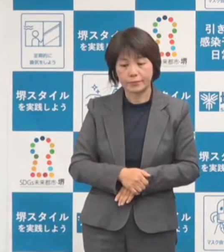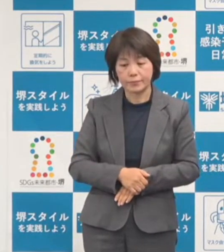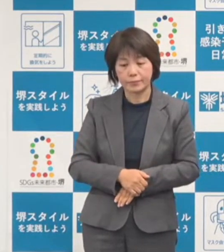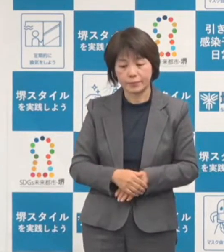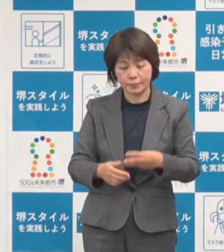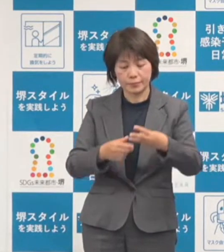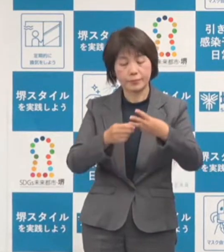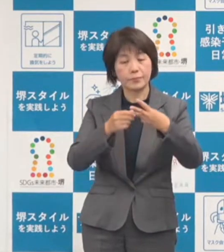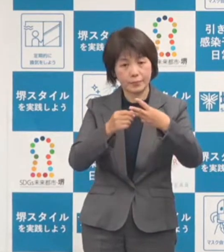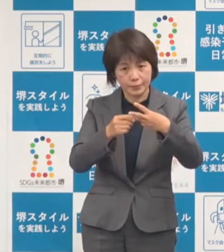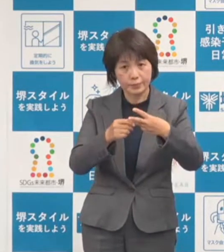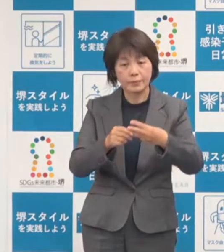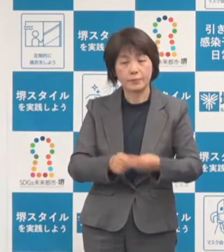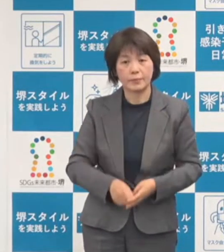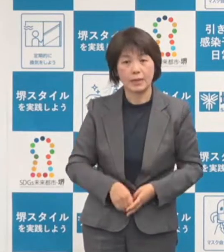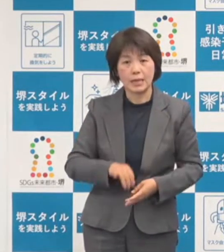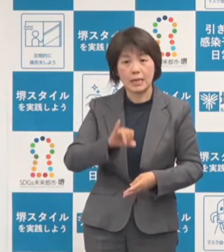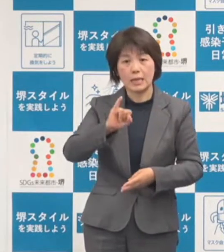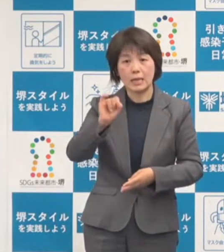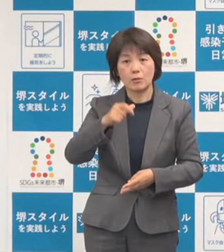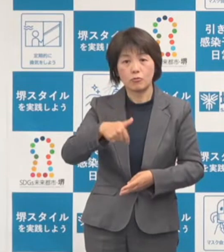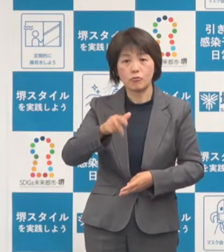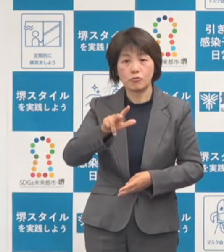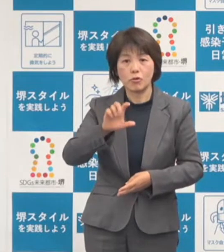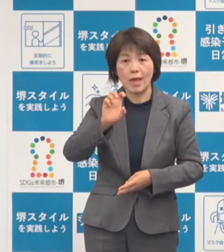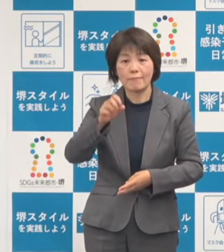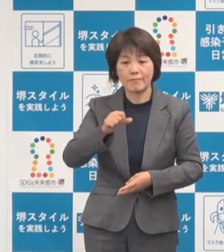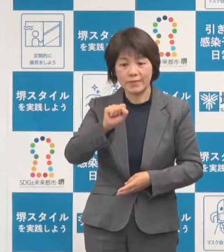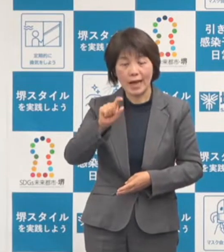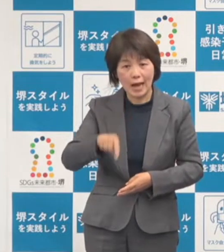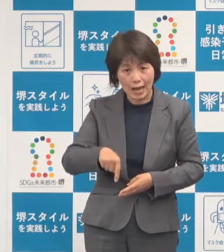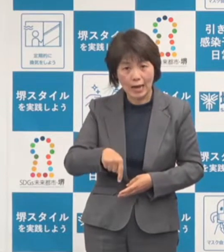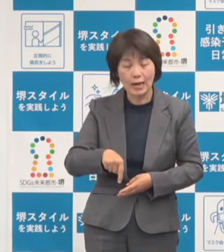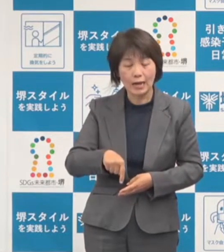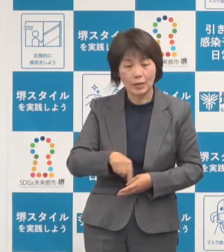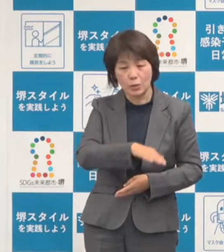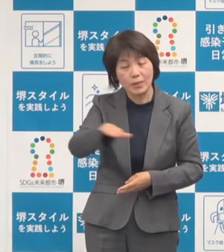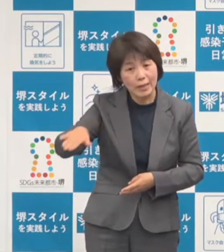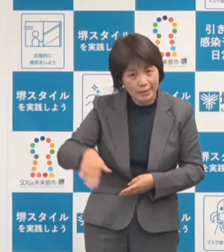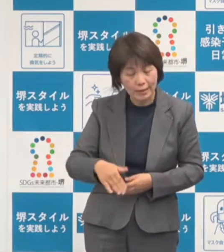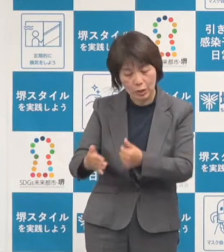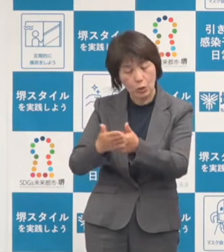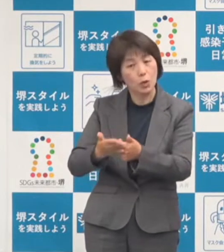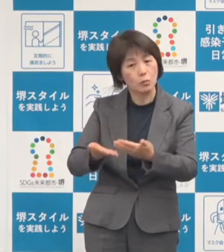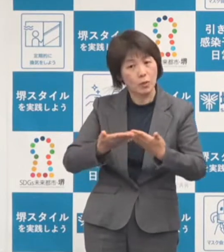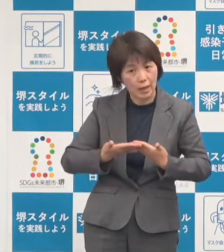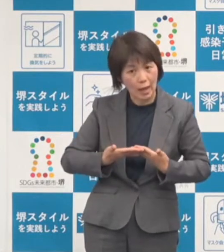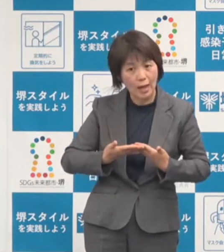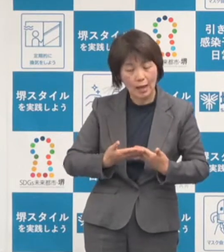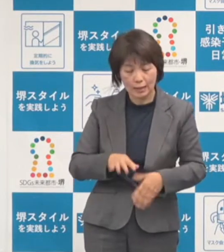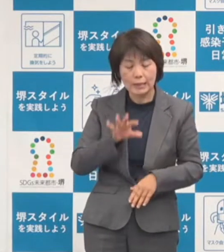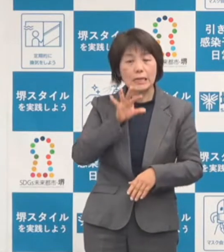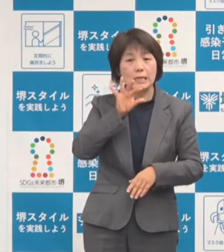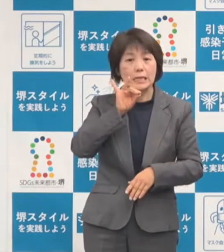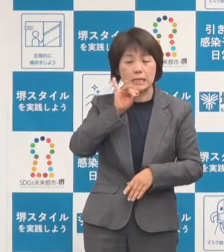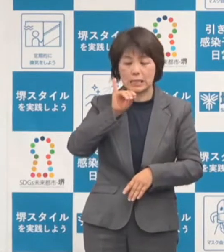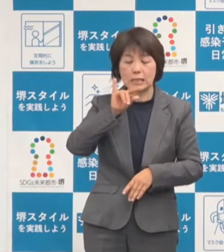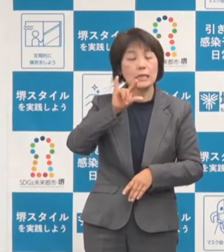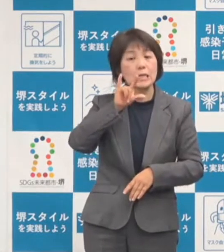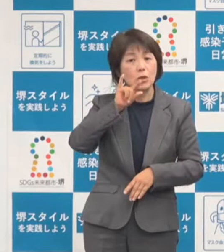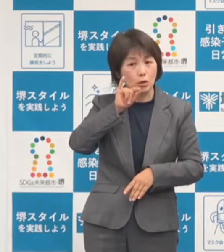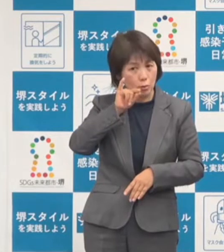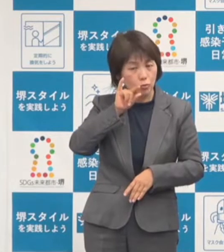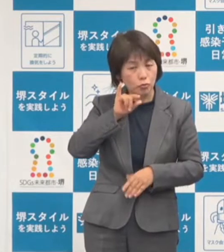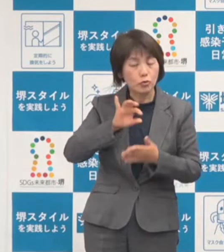目、インフルエンサーの皆さんにご協力をいただきまして、インスタグラムを活用した情